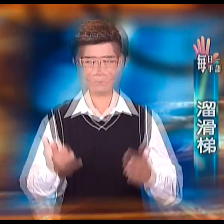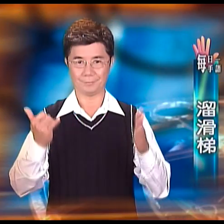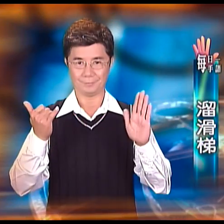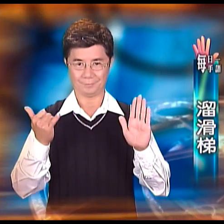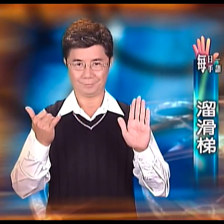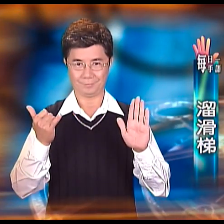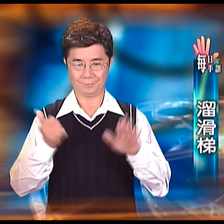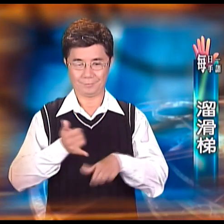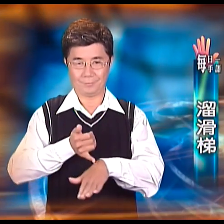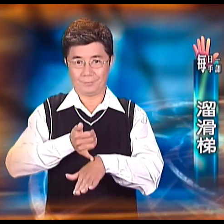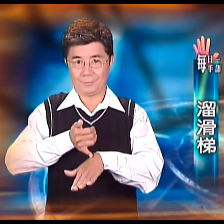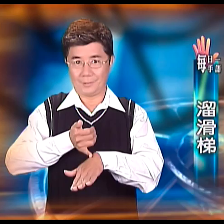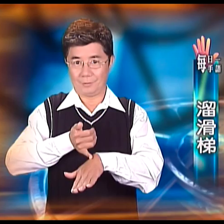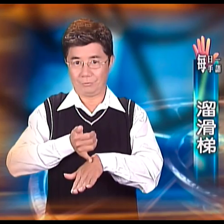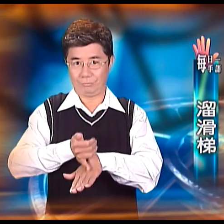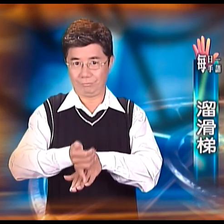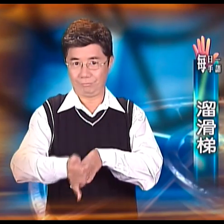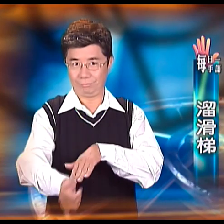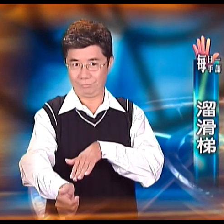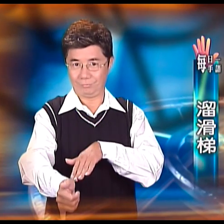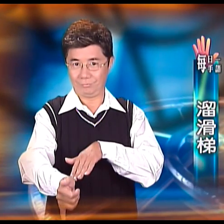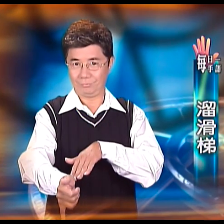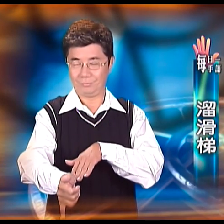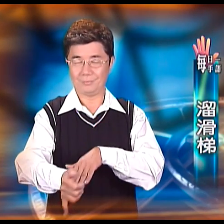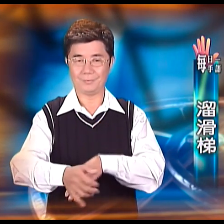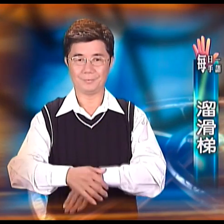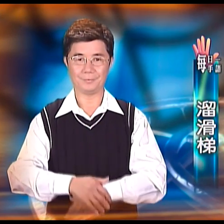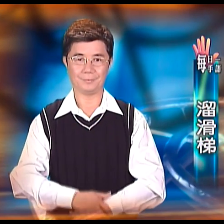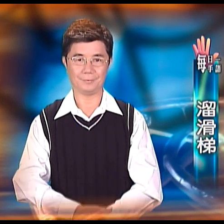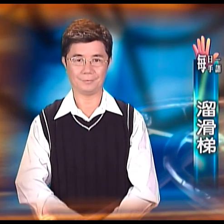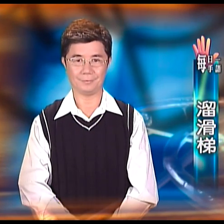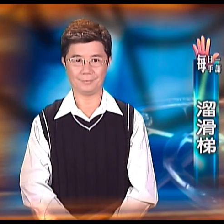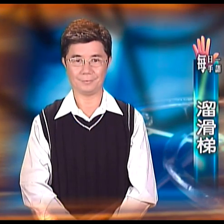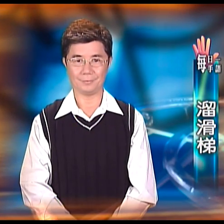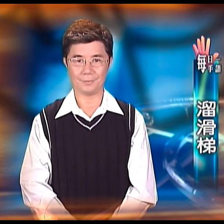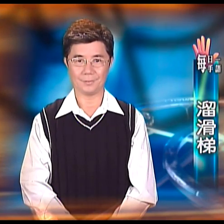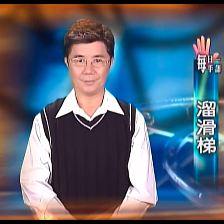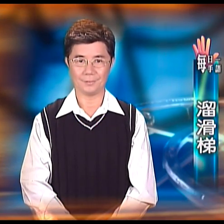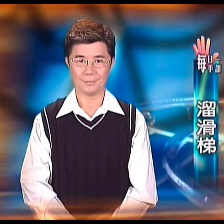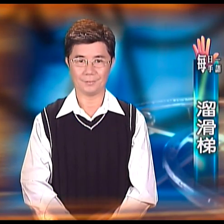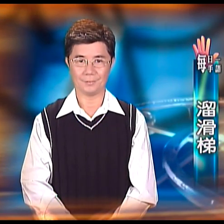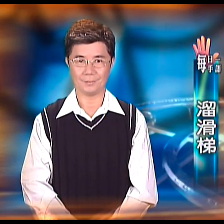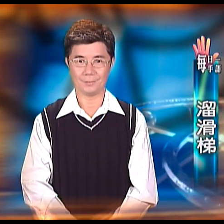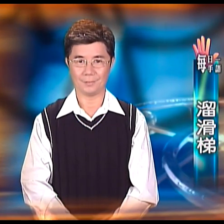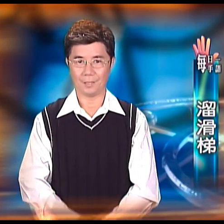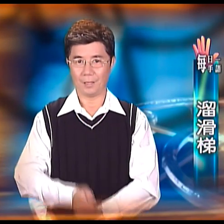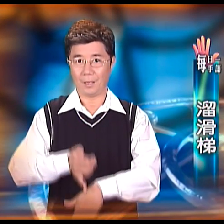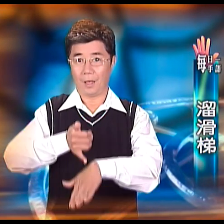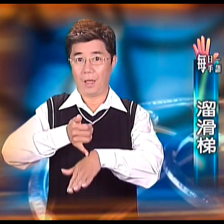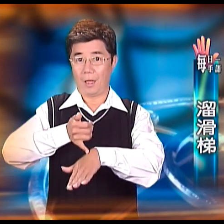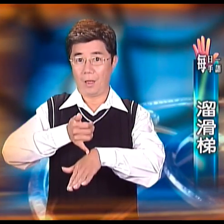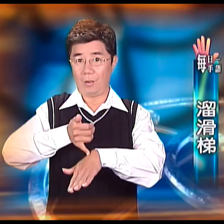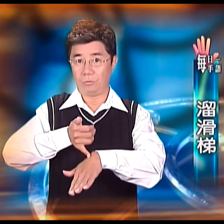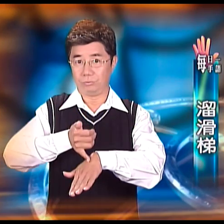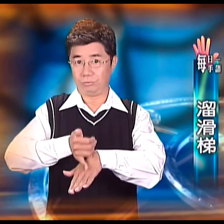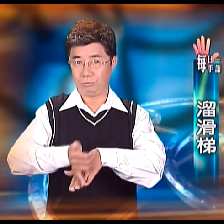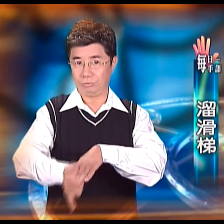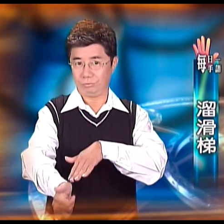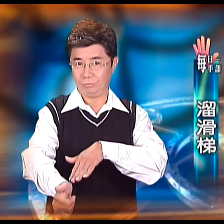一手手指并拢代表斜坡，另一只手伸出大拇指跟小指代表人，然后从斜